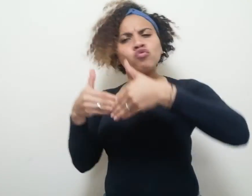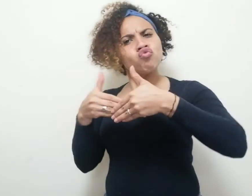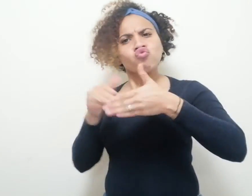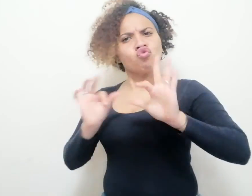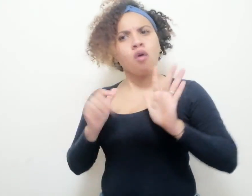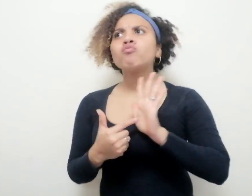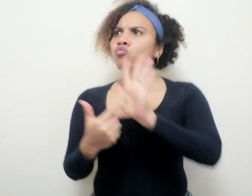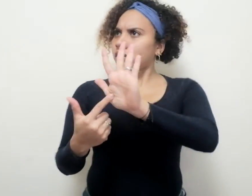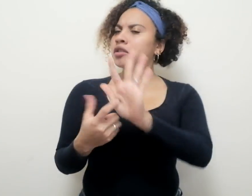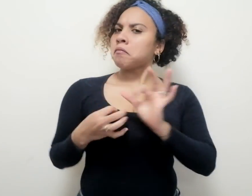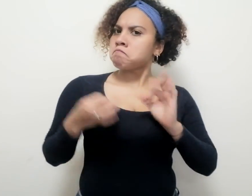almidonada.